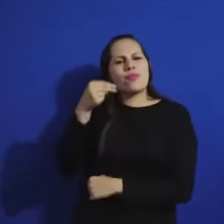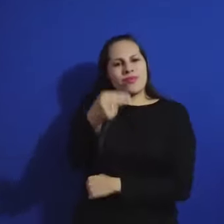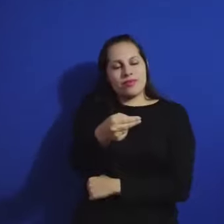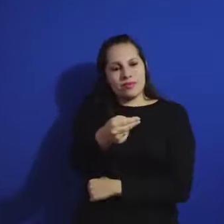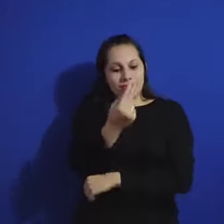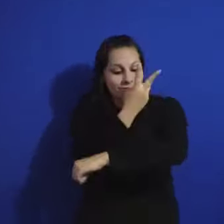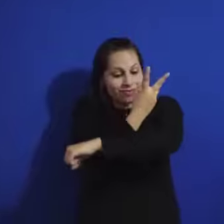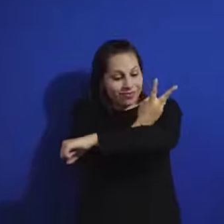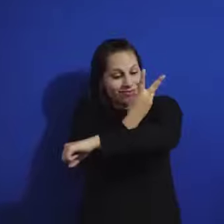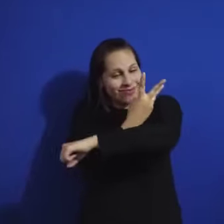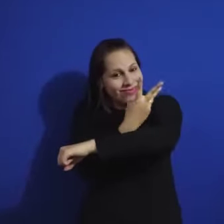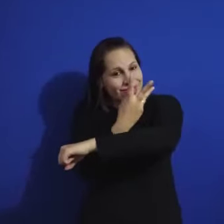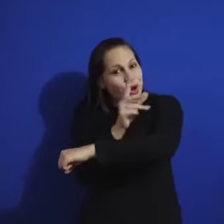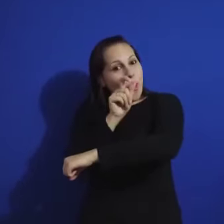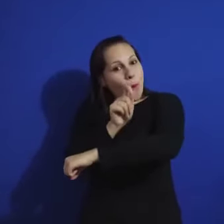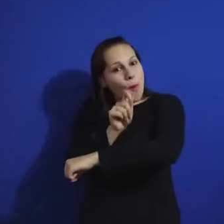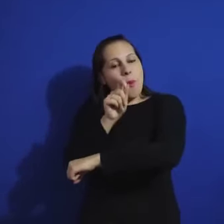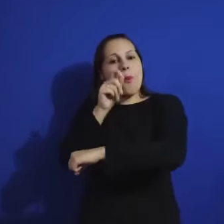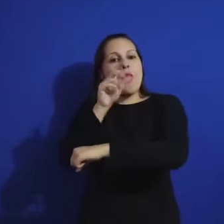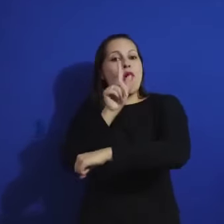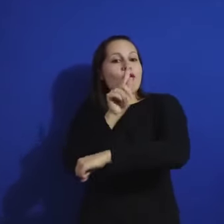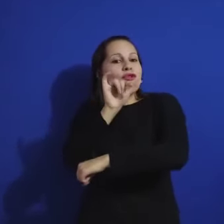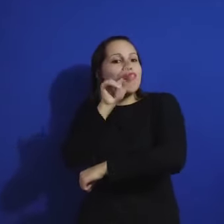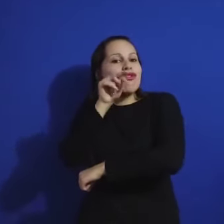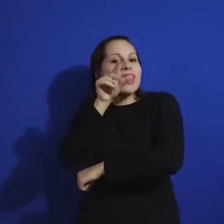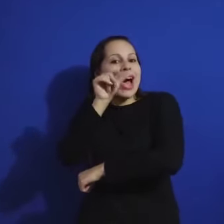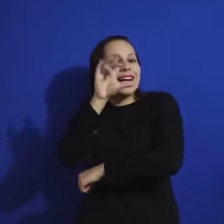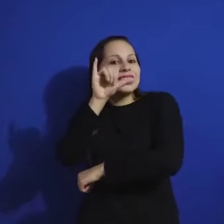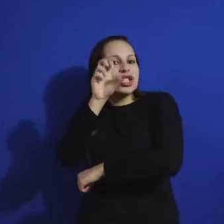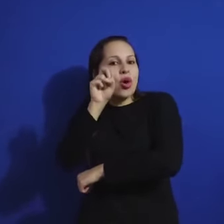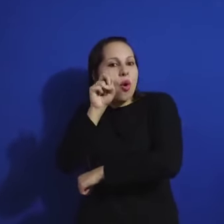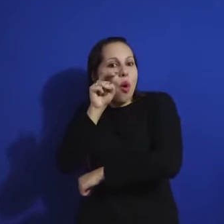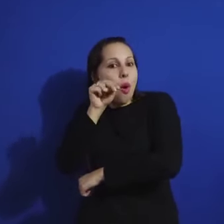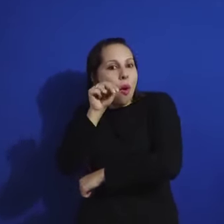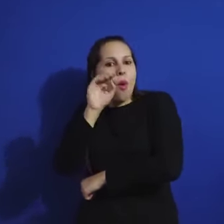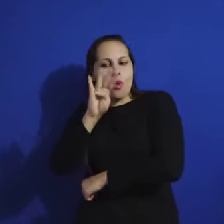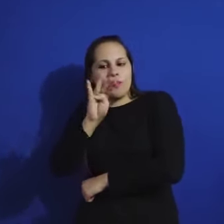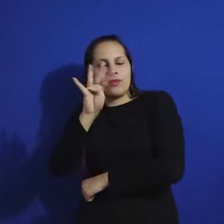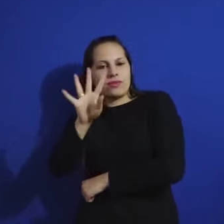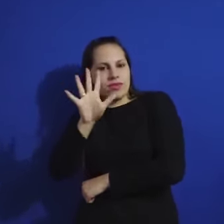.fundacion451.com un